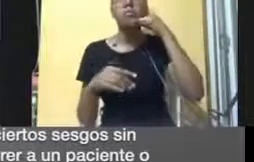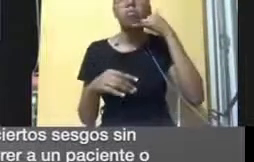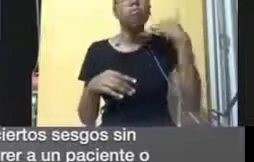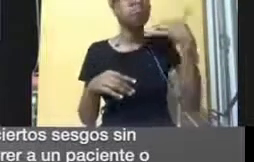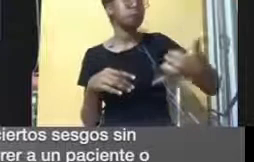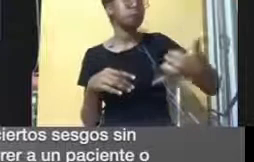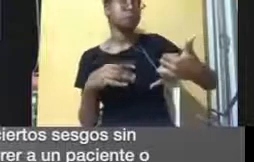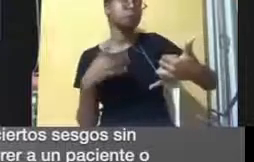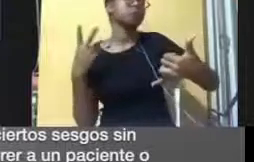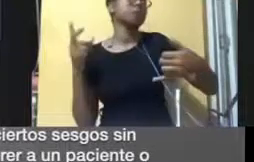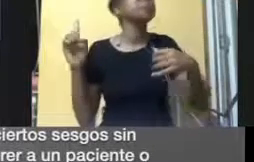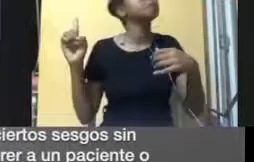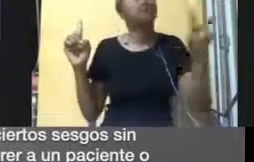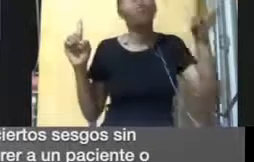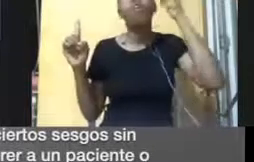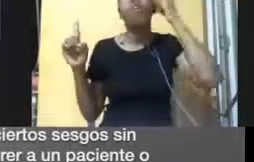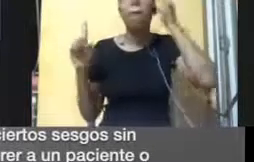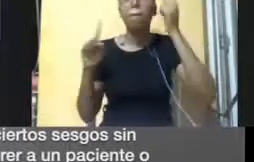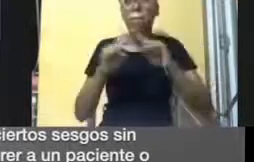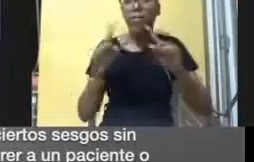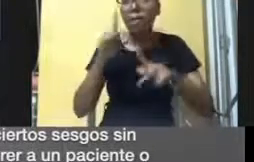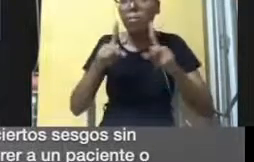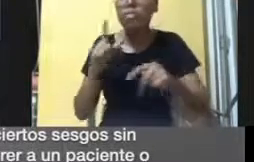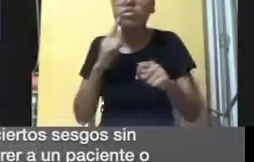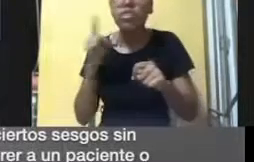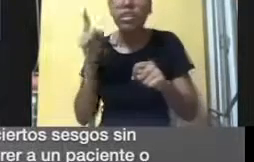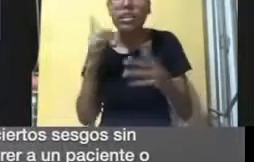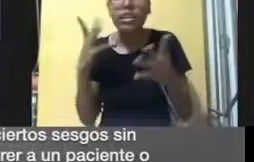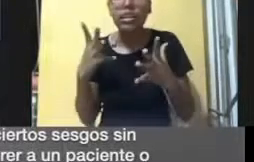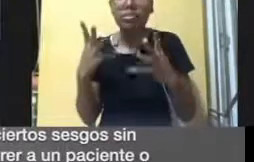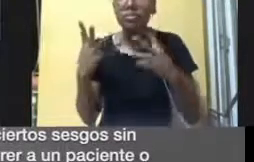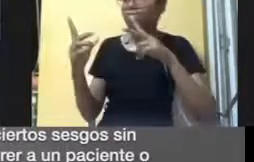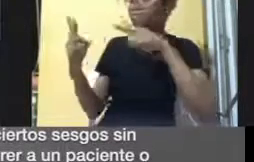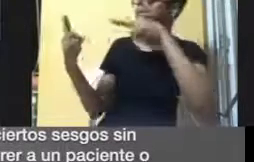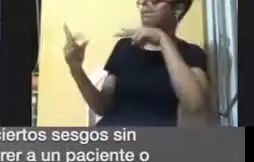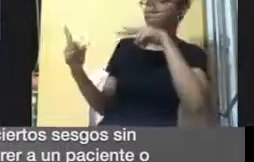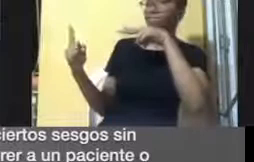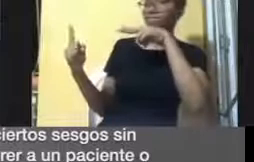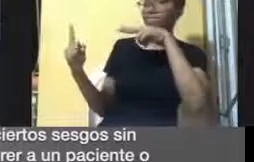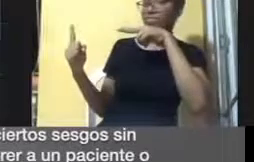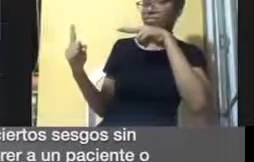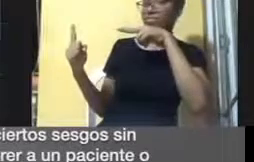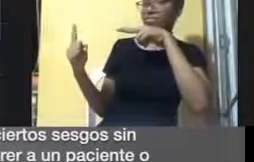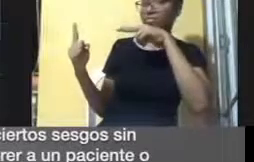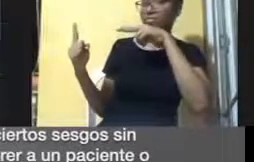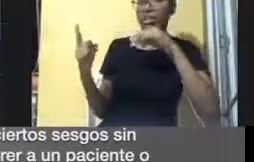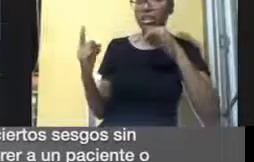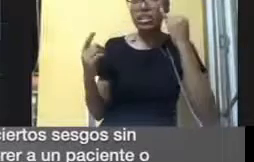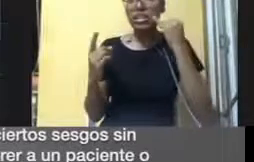no, todo es visual. Y si pierde ese contacto visual en un solo segundo, ya se rompe la